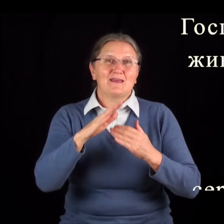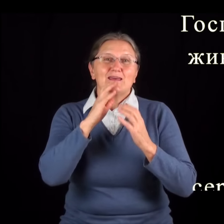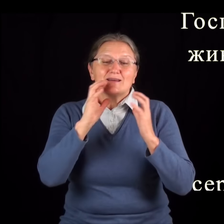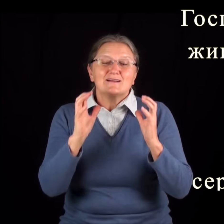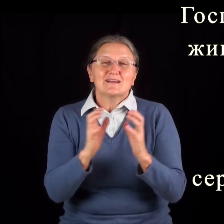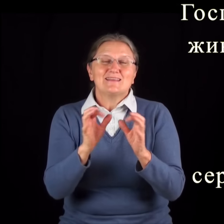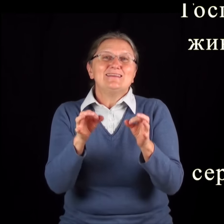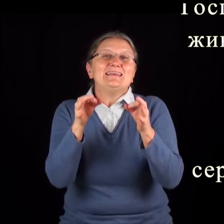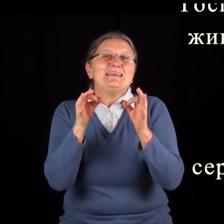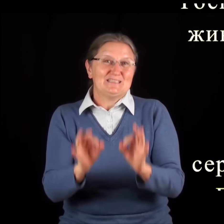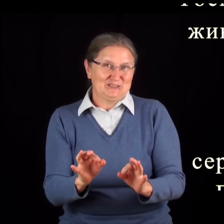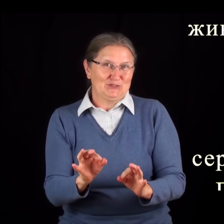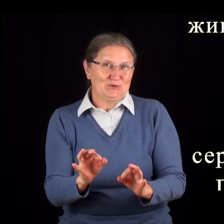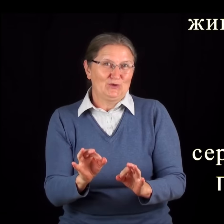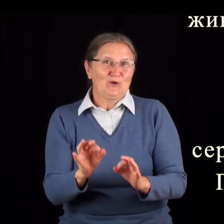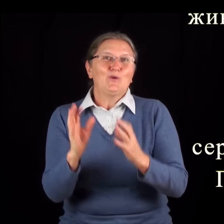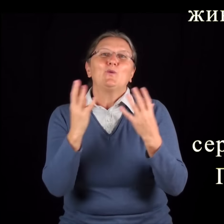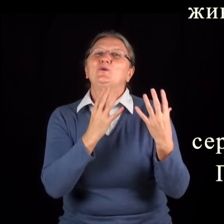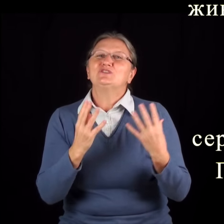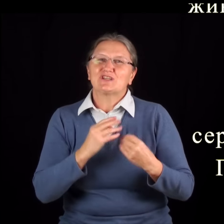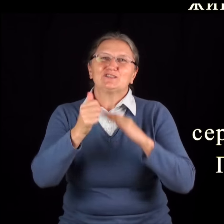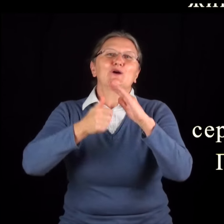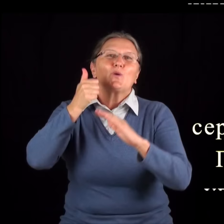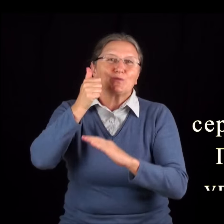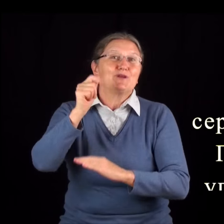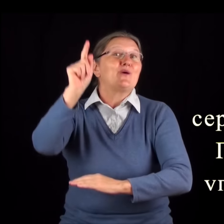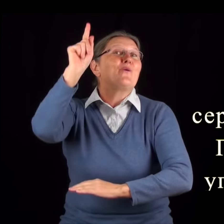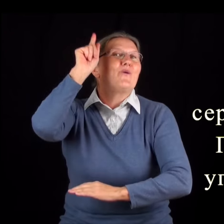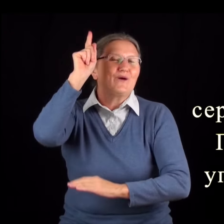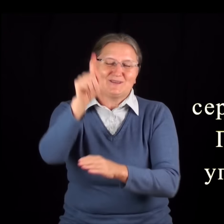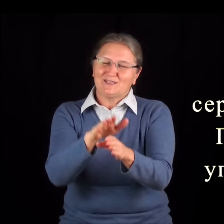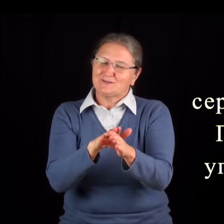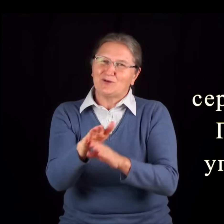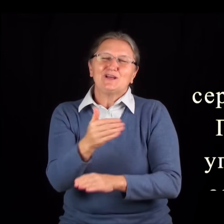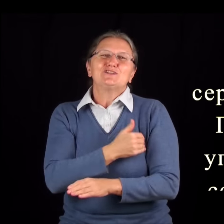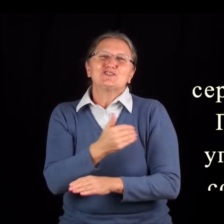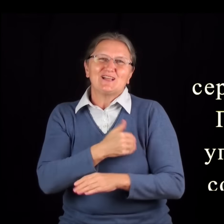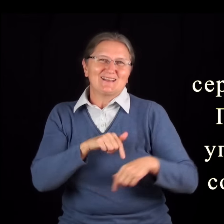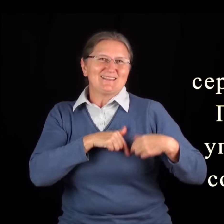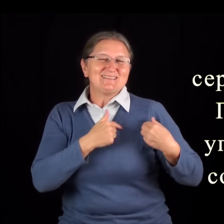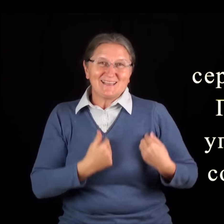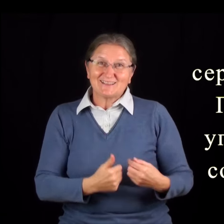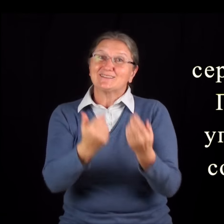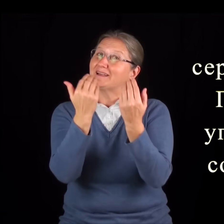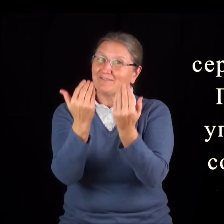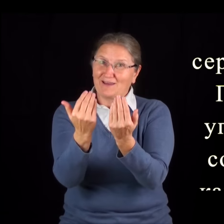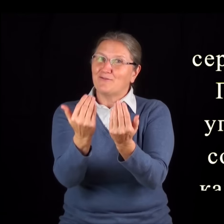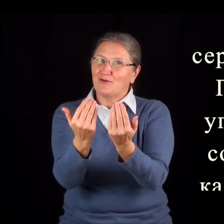И храни истину, утешайся Господом, и Он исполнит желание сердца твоего.